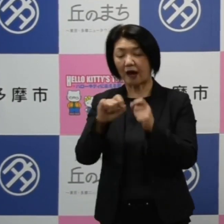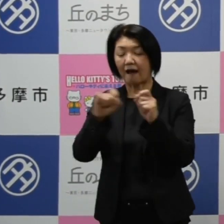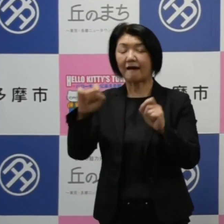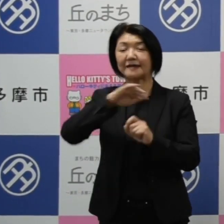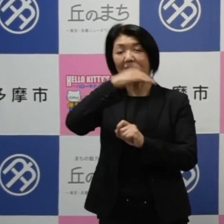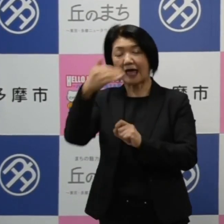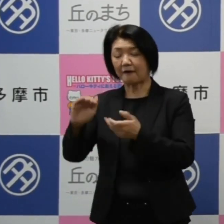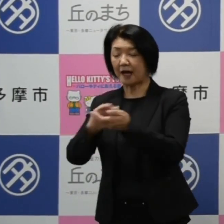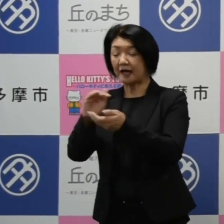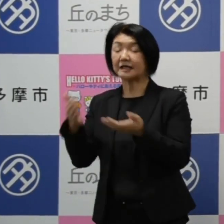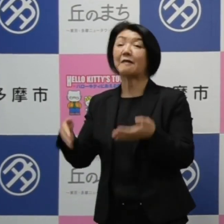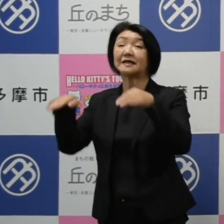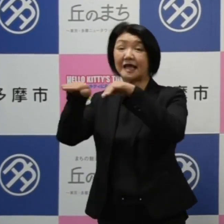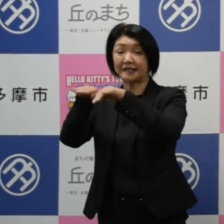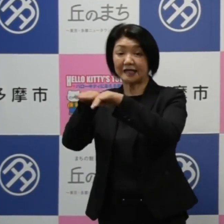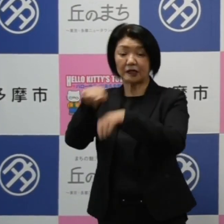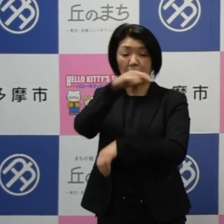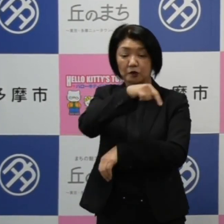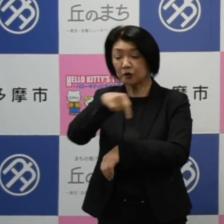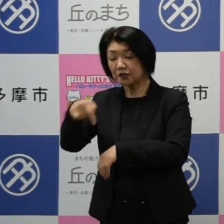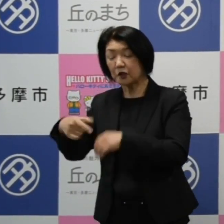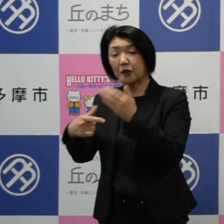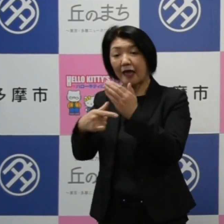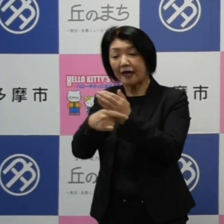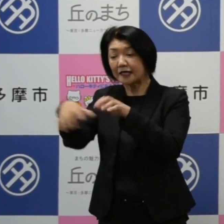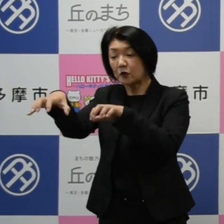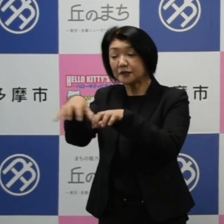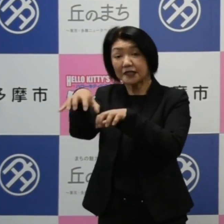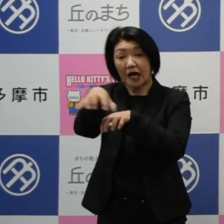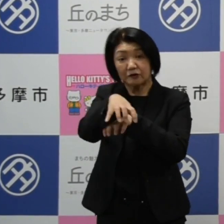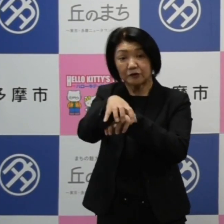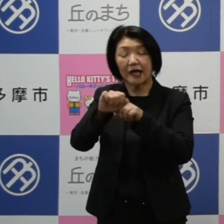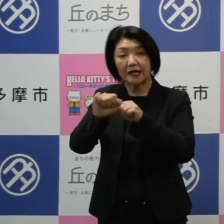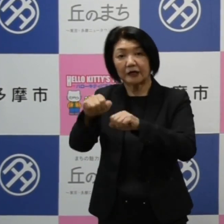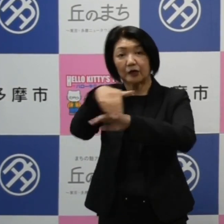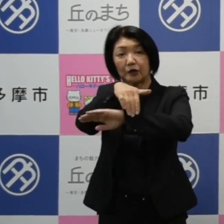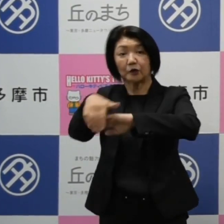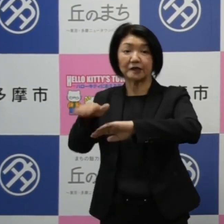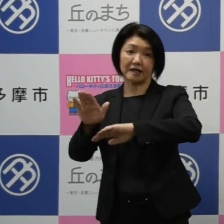摩センターのそれぞれ駅近くの会場で行う予定です。